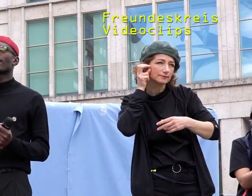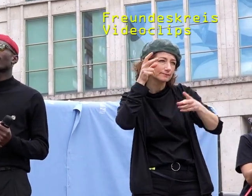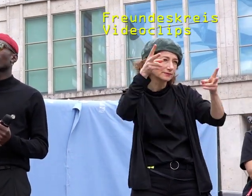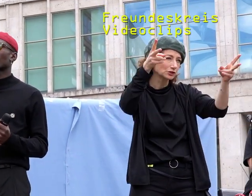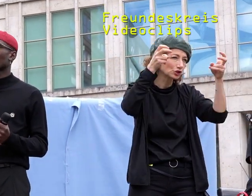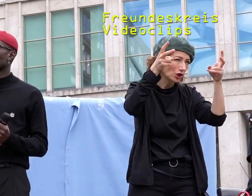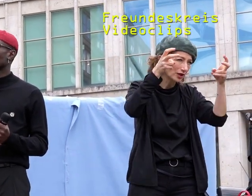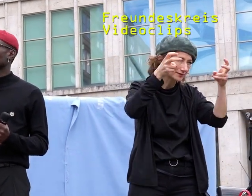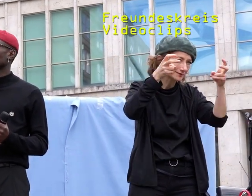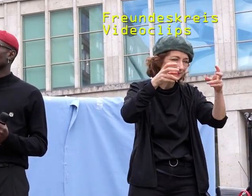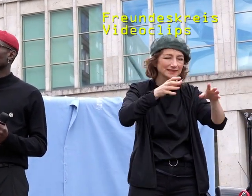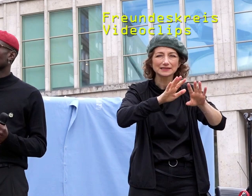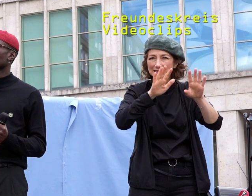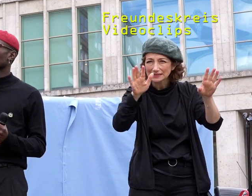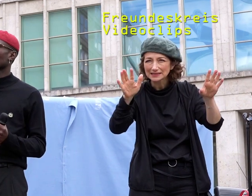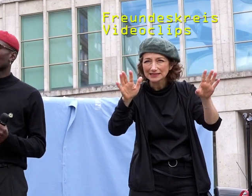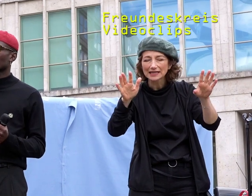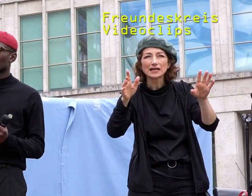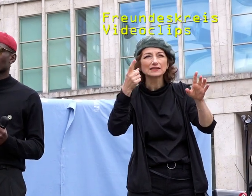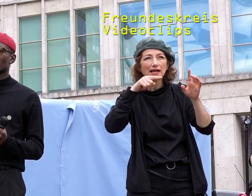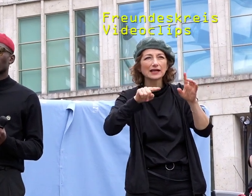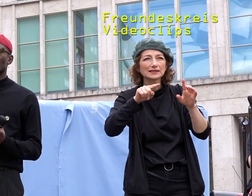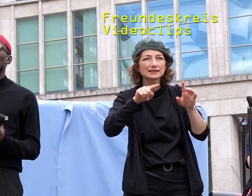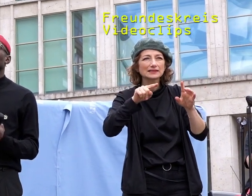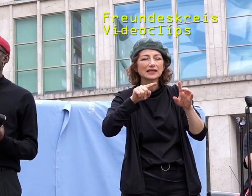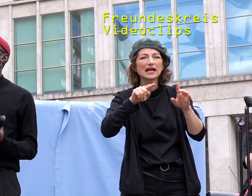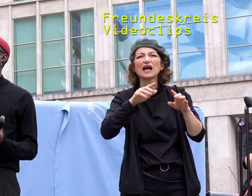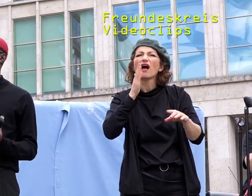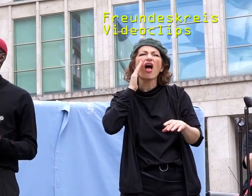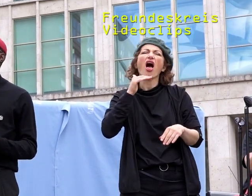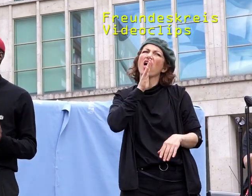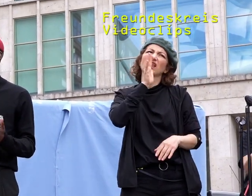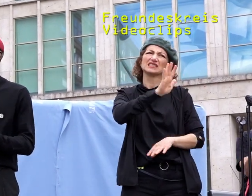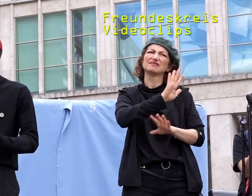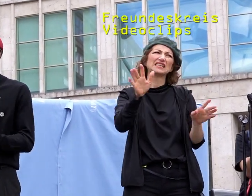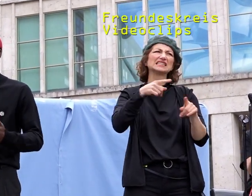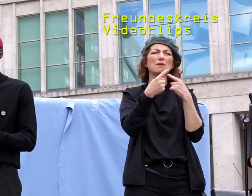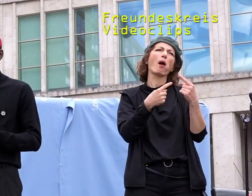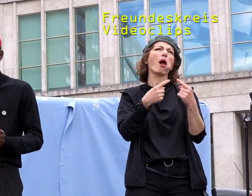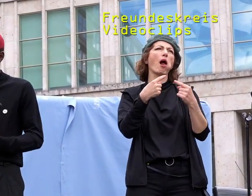so zu verdrehen, dass es am Ende um eure Gefühle geht.